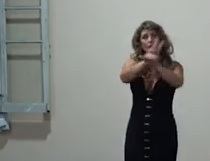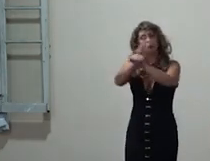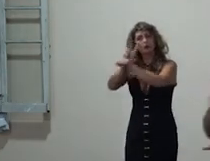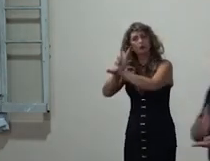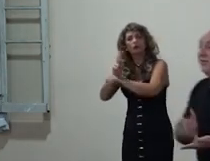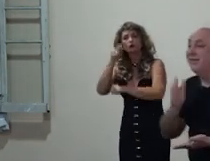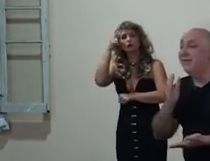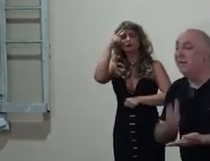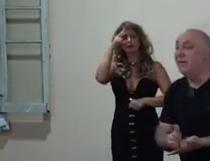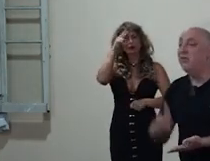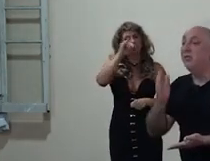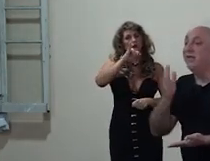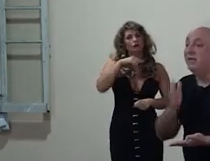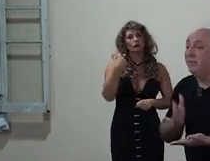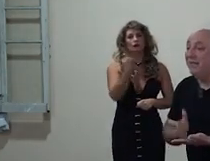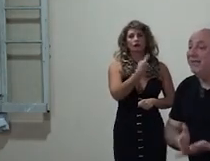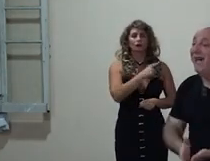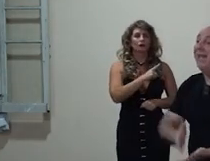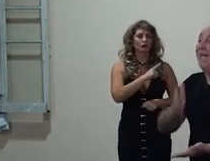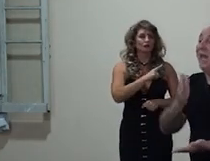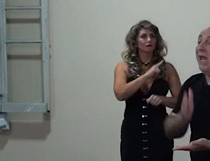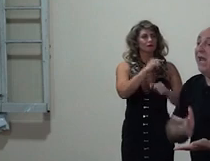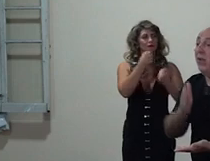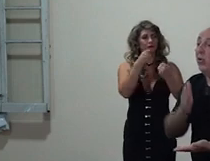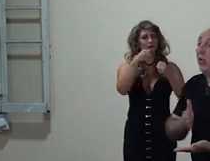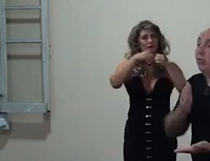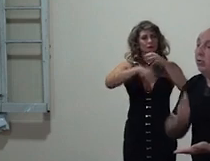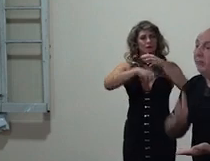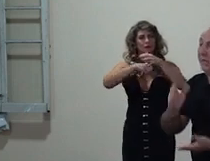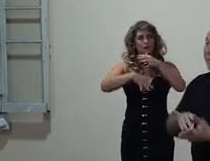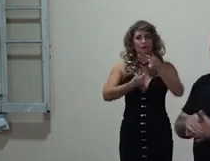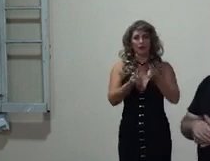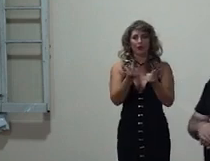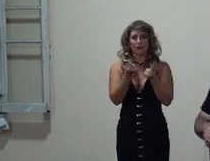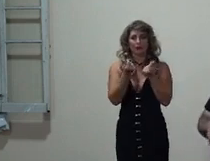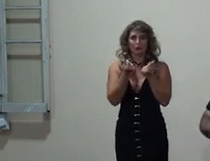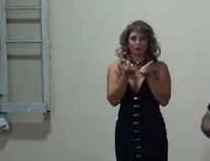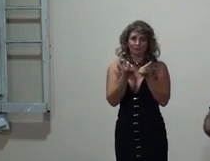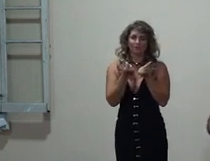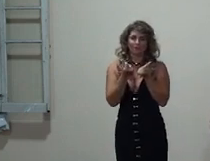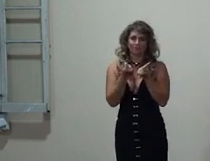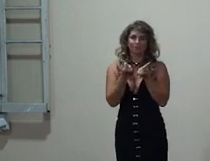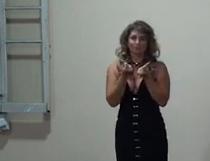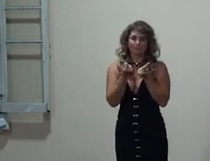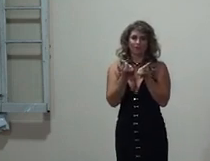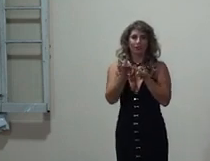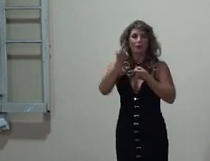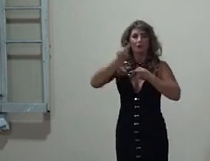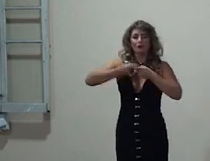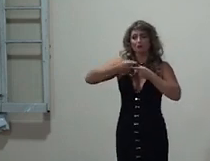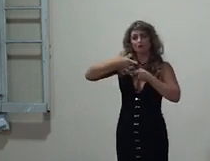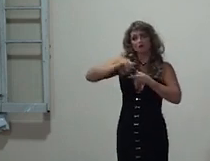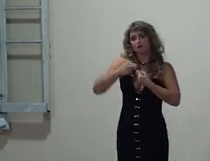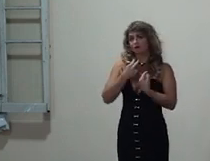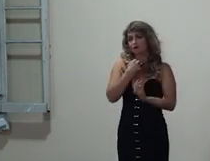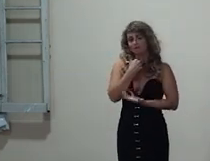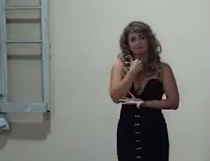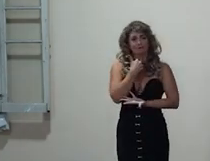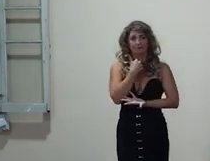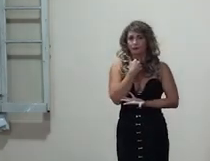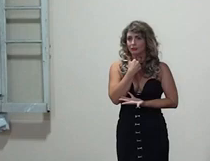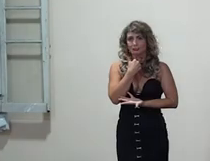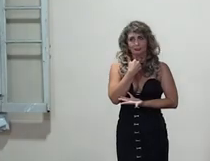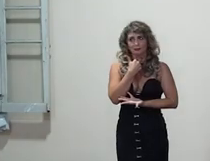histórico, nós temos que ter sustentabilidade econômica. Porque senão...